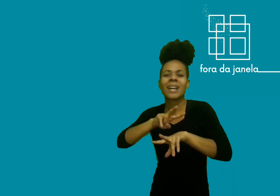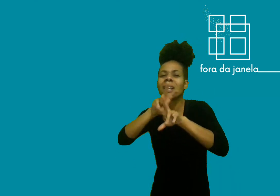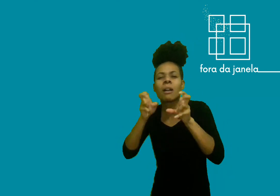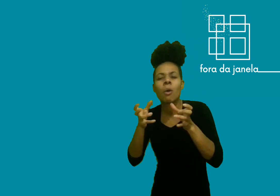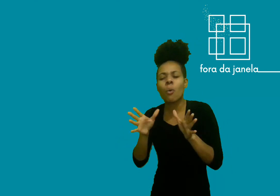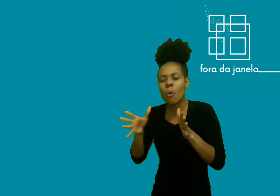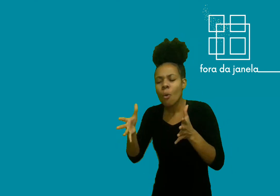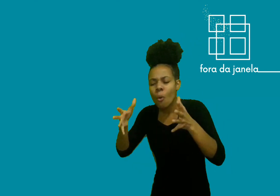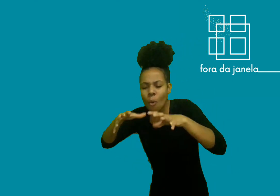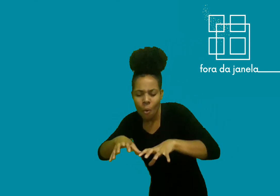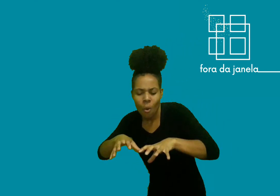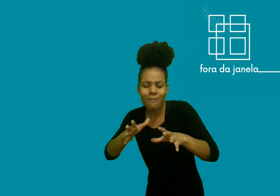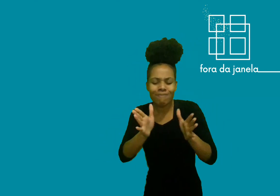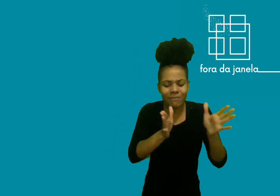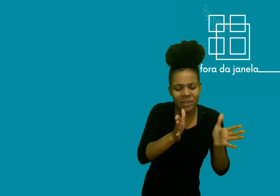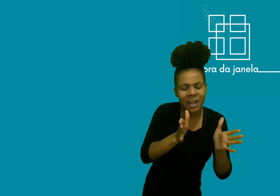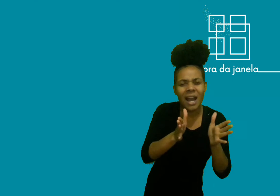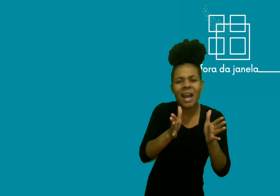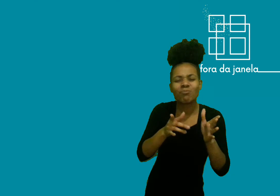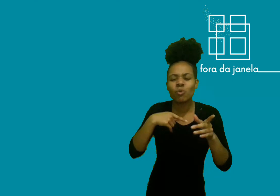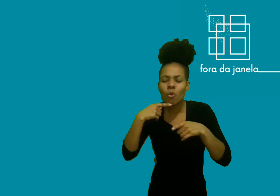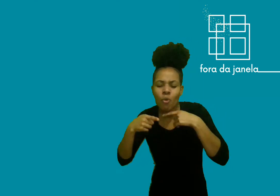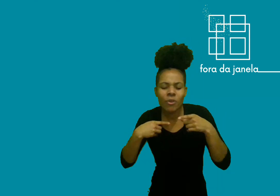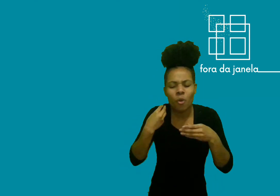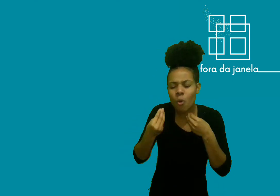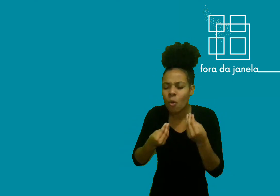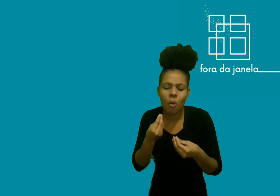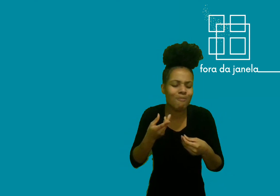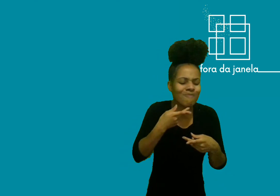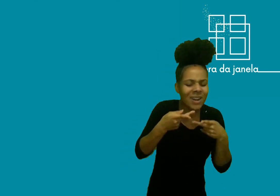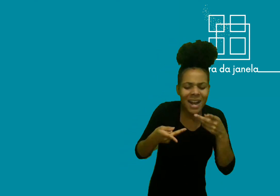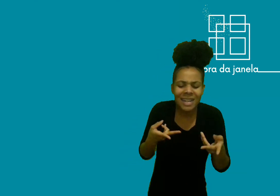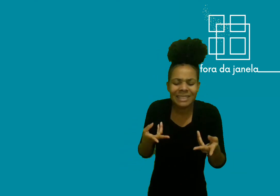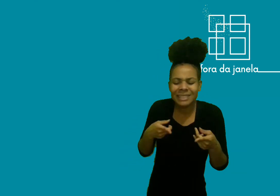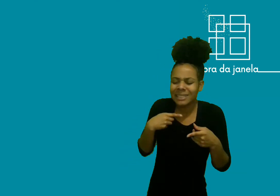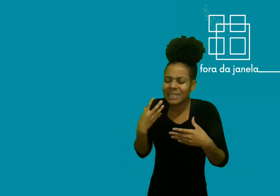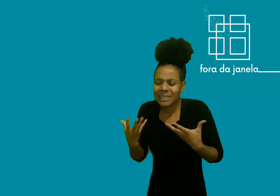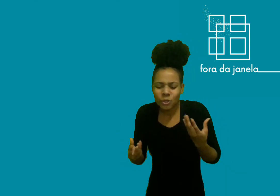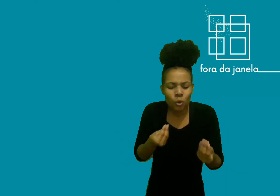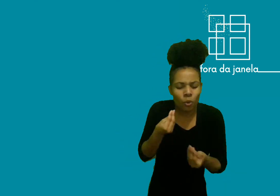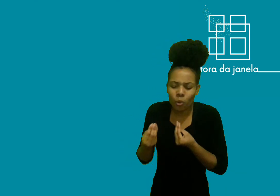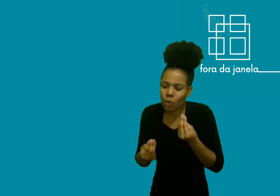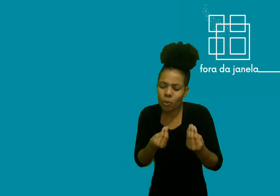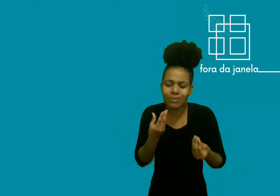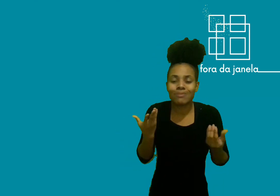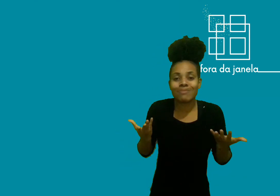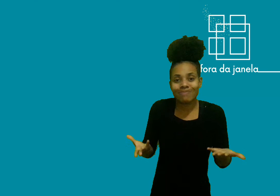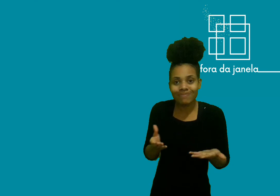muito pobre sobre o universo das pessoas com deficiência. Eu acredito que isso aconteça por conta dessa falta de informação.